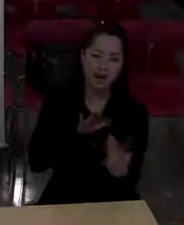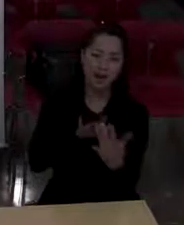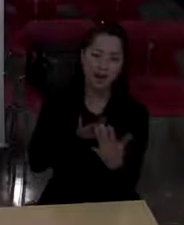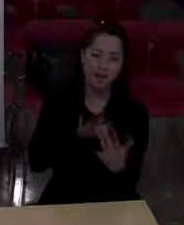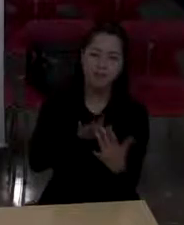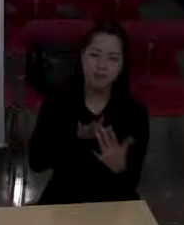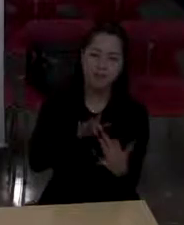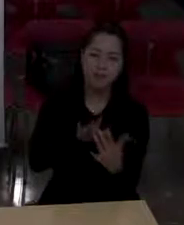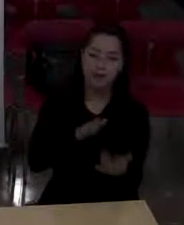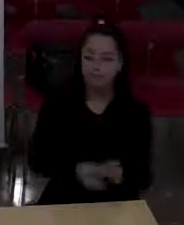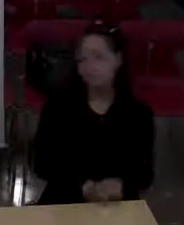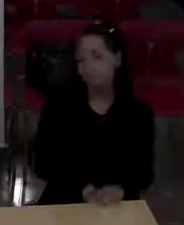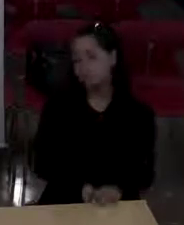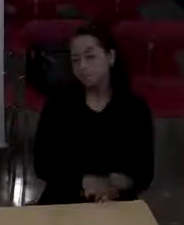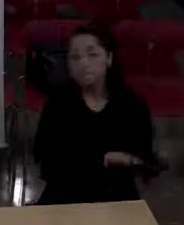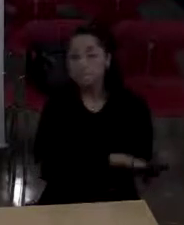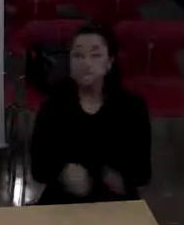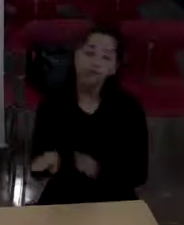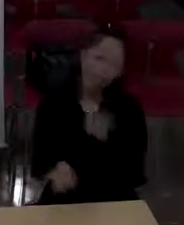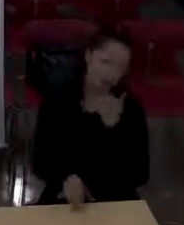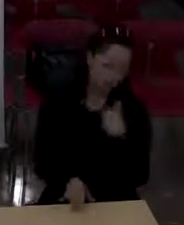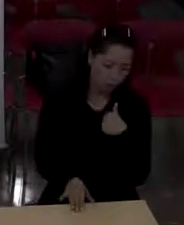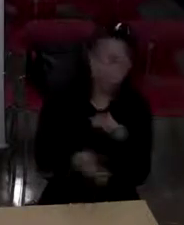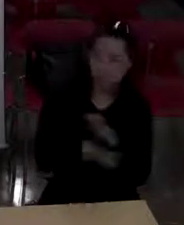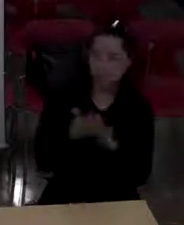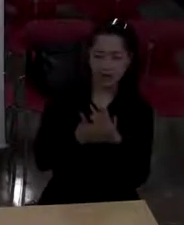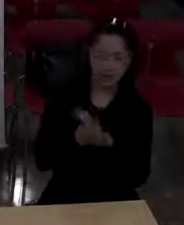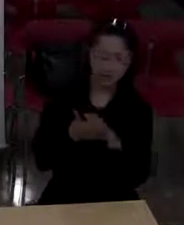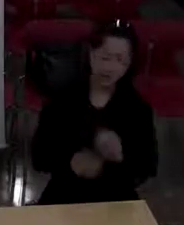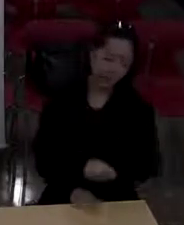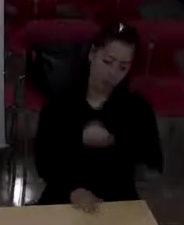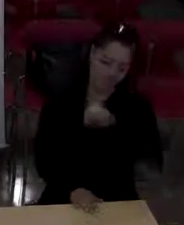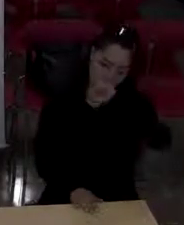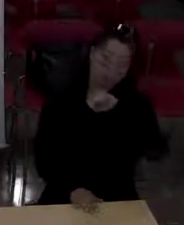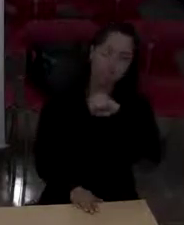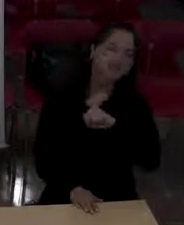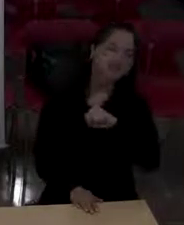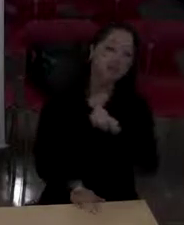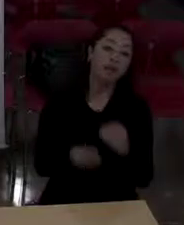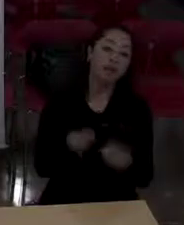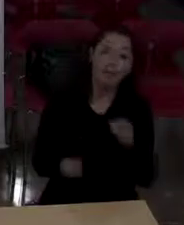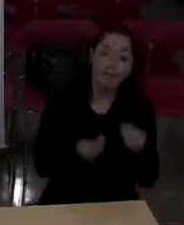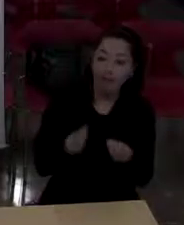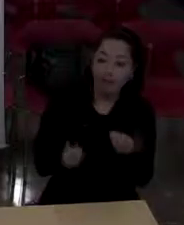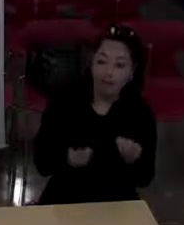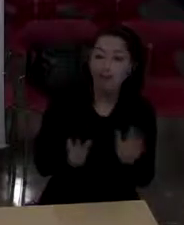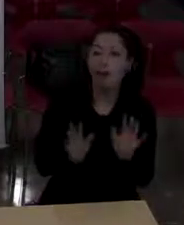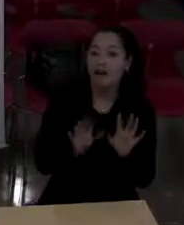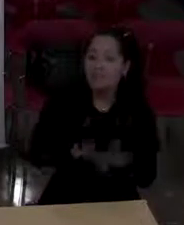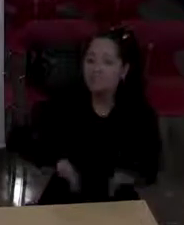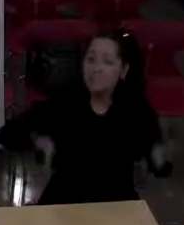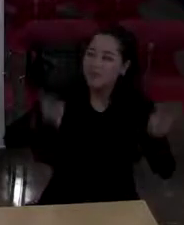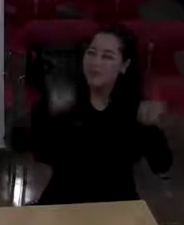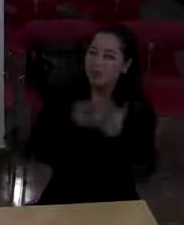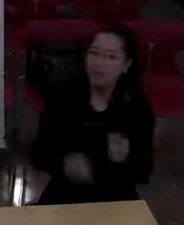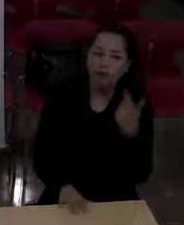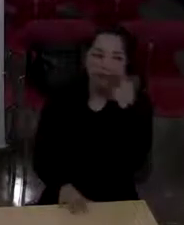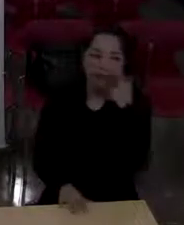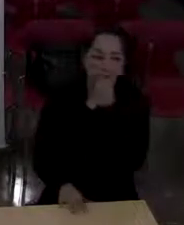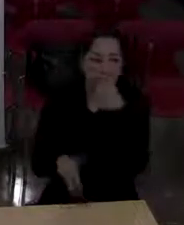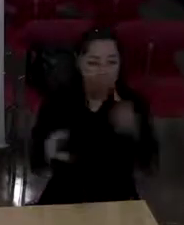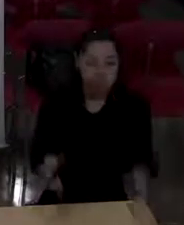familias deciden el uso de la lengua de señas, se deberá aprovechar el canal sensorial visual, ya vimos cómo se empezó a desarrollar desde